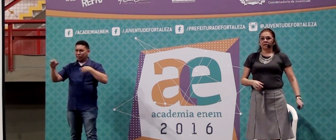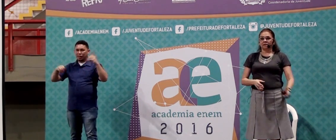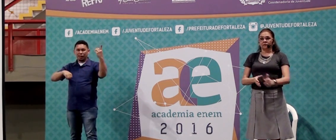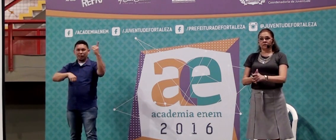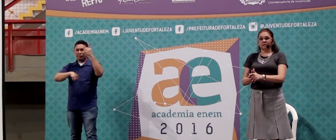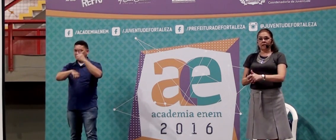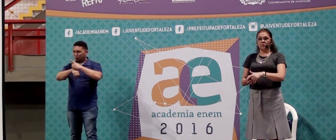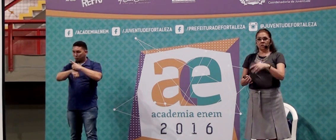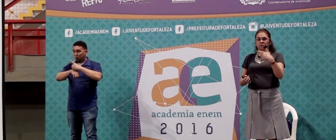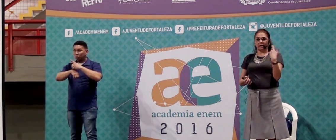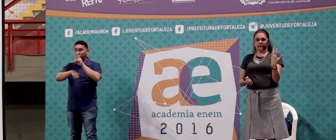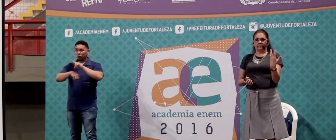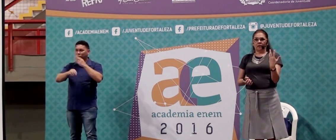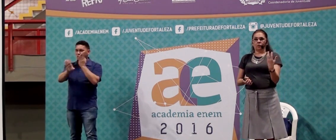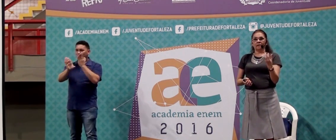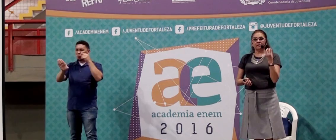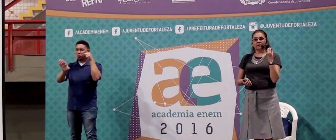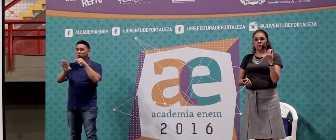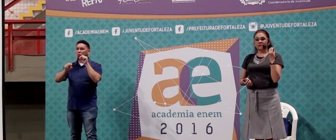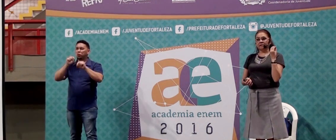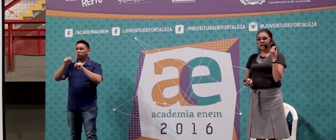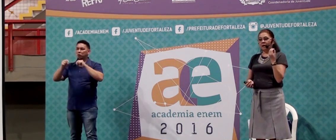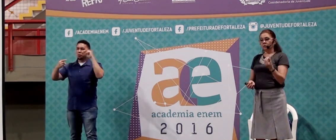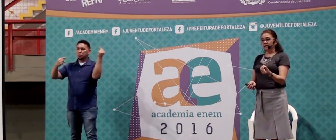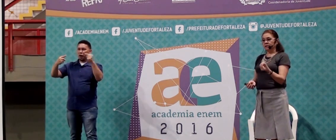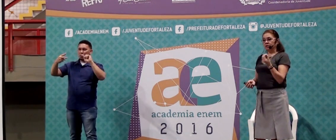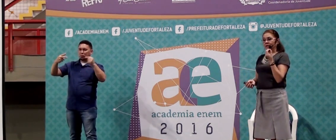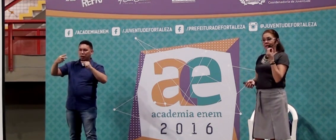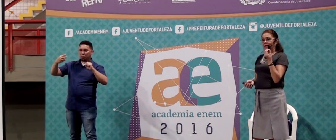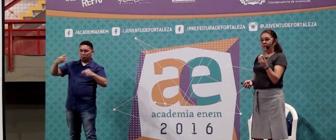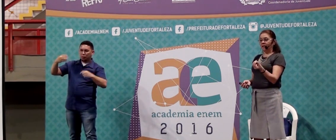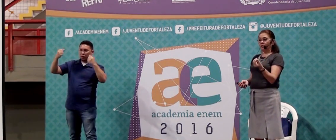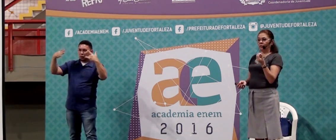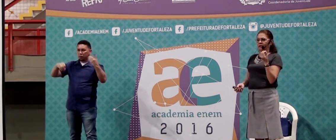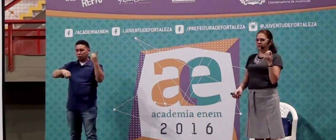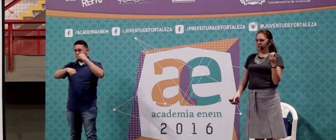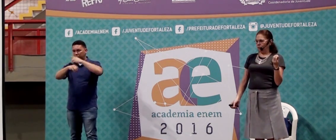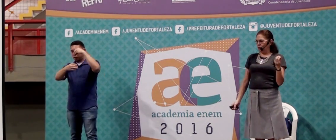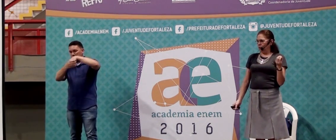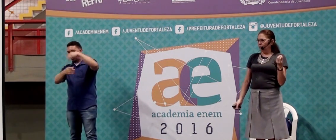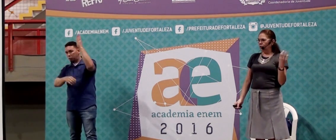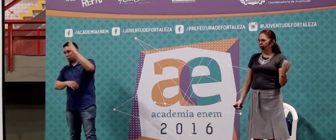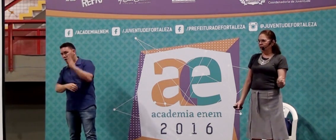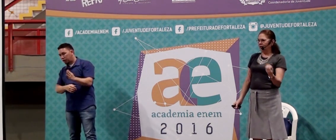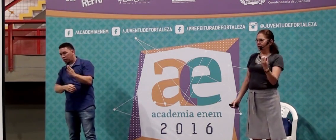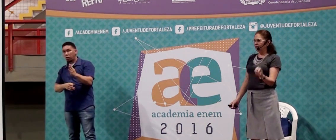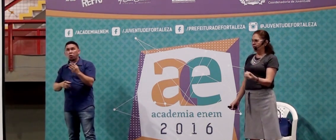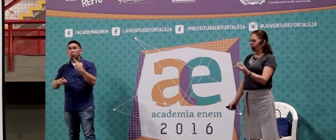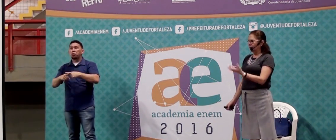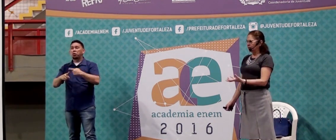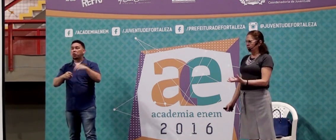dengue, se você mostrar quais são as causas da dengue no Brasil,